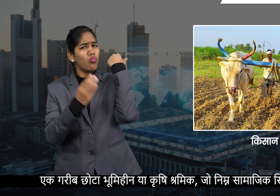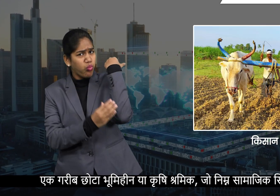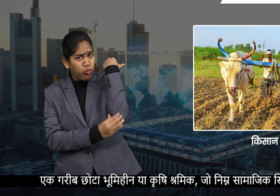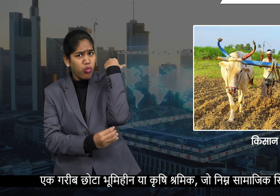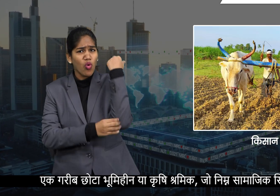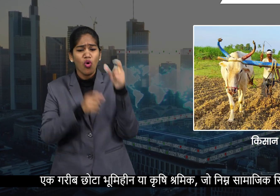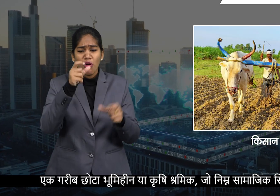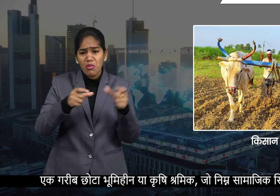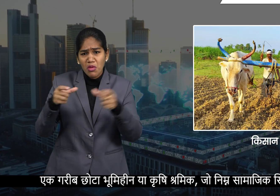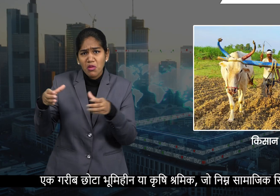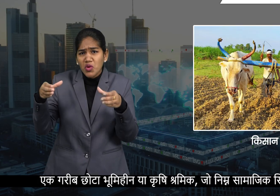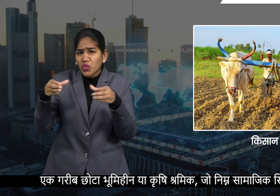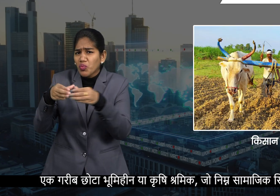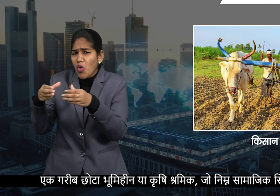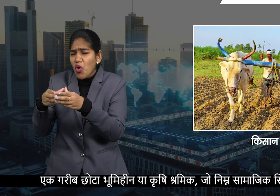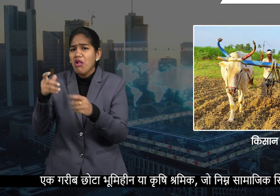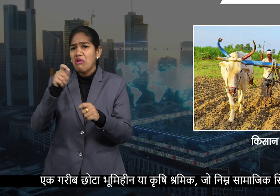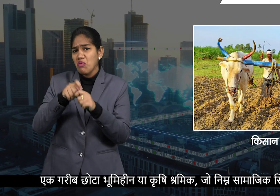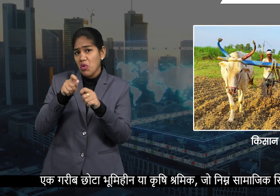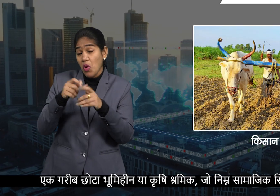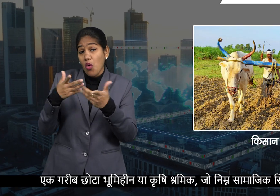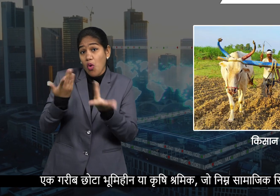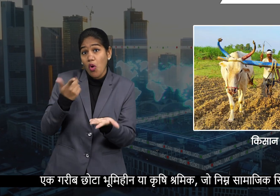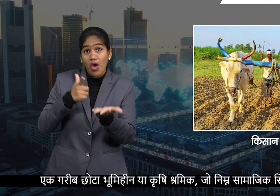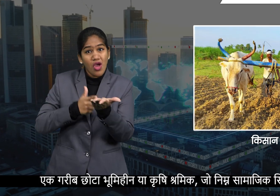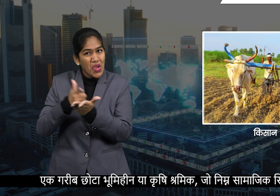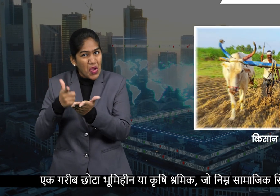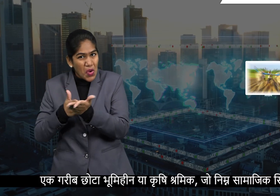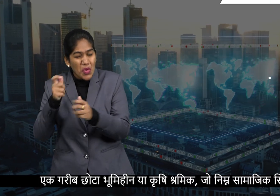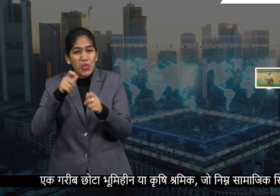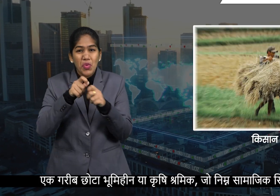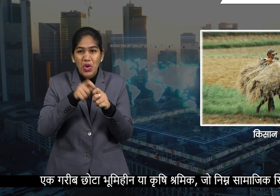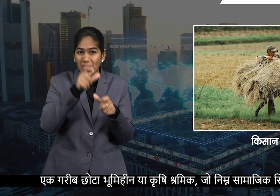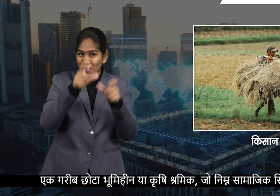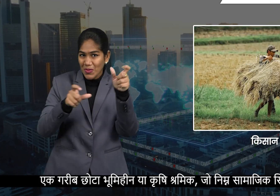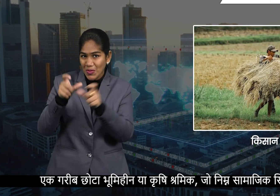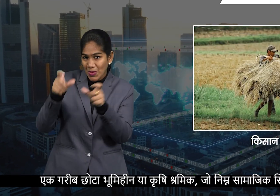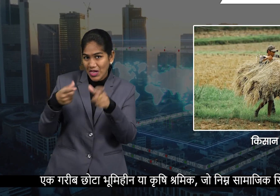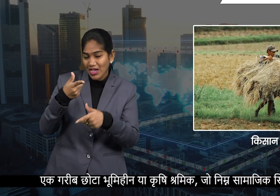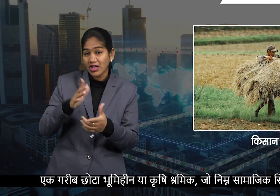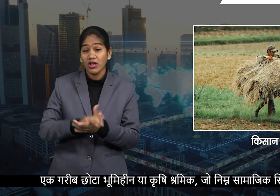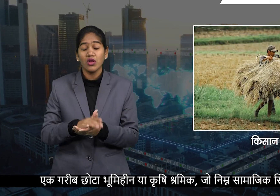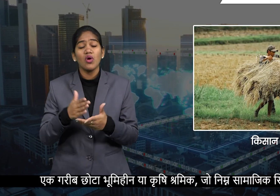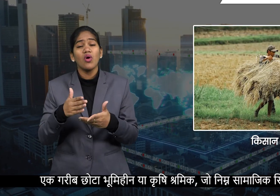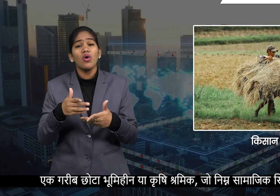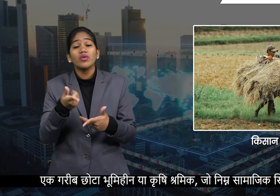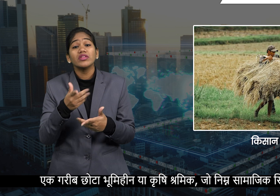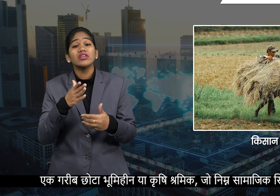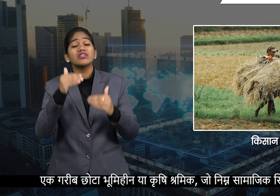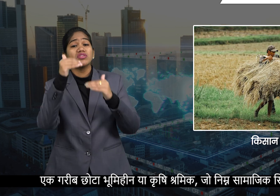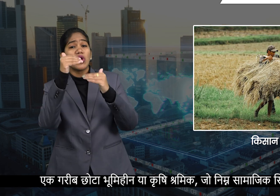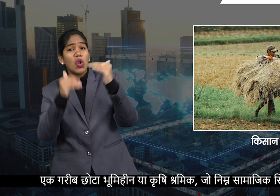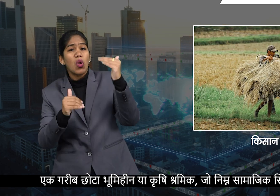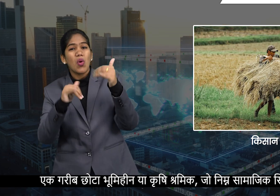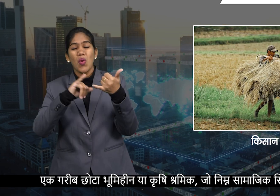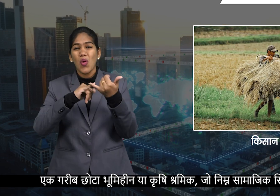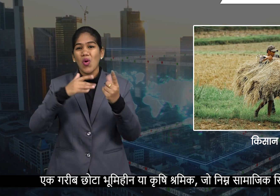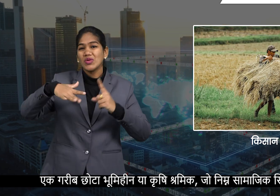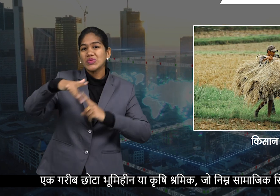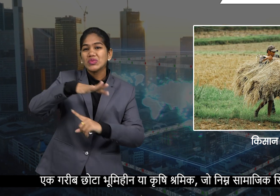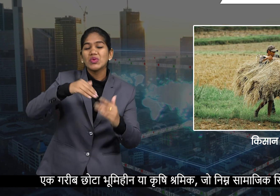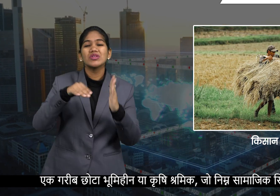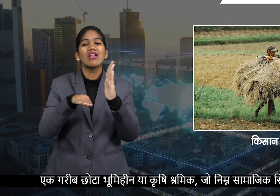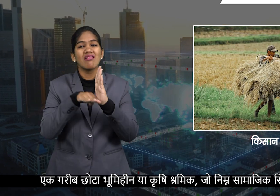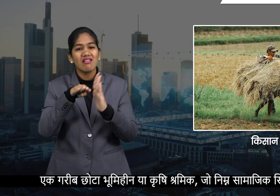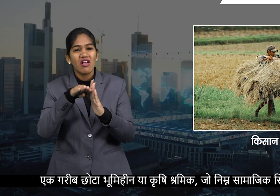एक गरीब, छोटा, भूमिहीन या कृषि श्रमिक जो निम्न सामाजिक स्थिति